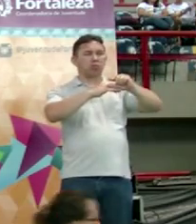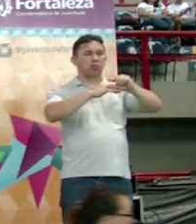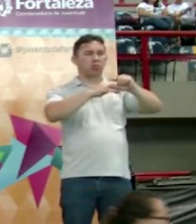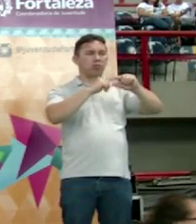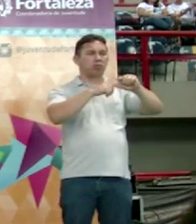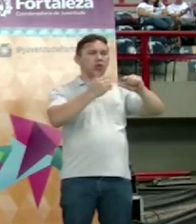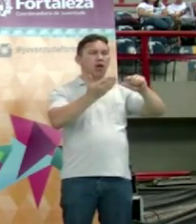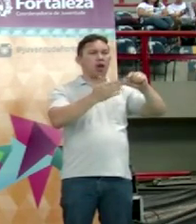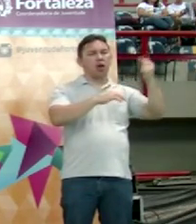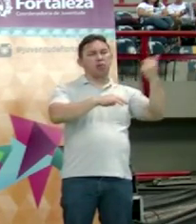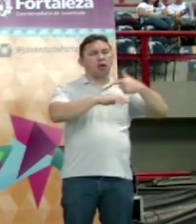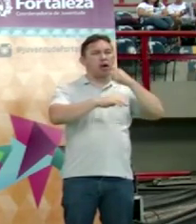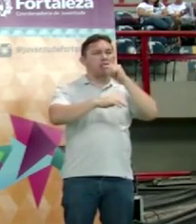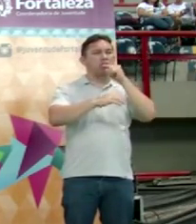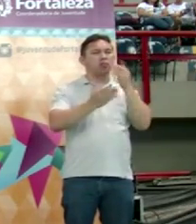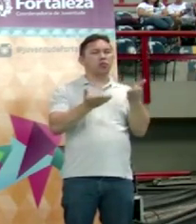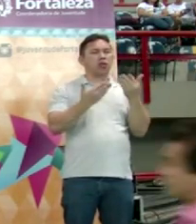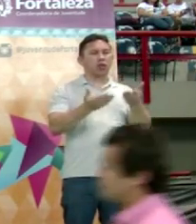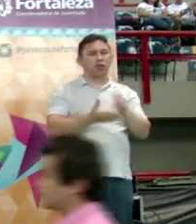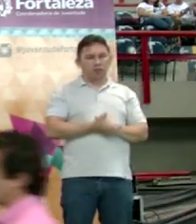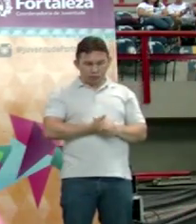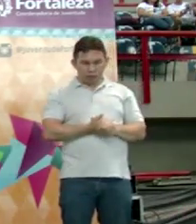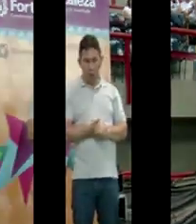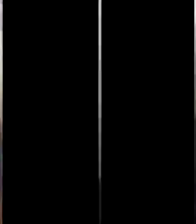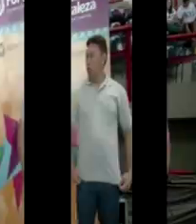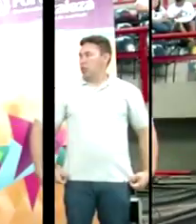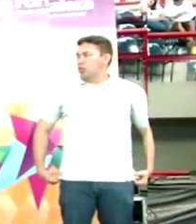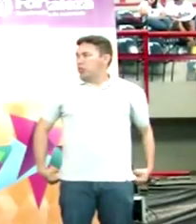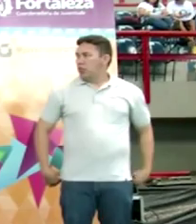afundem quando estiverem na superfície da água, certo?